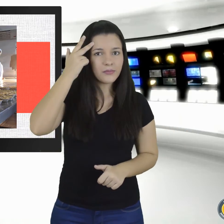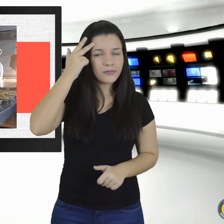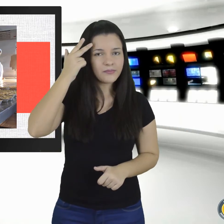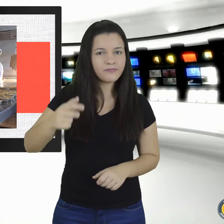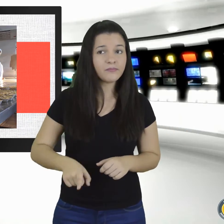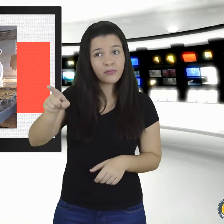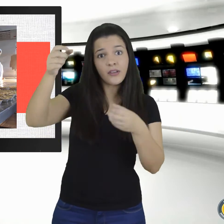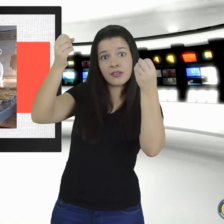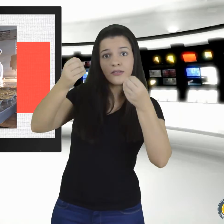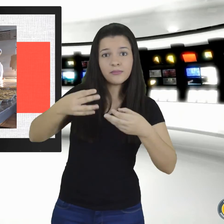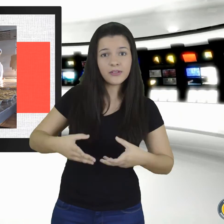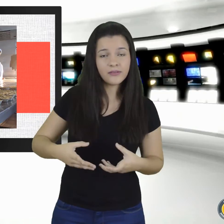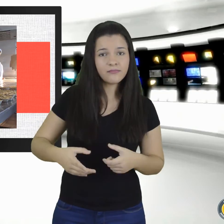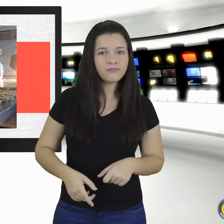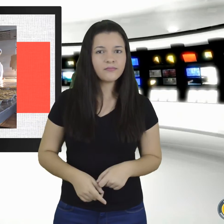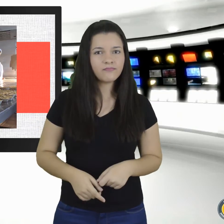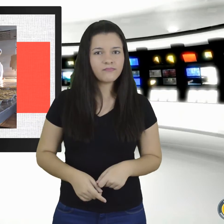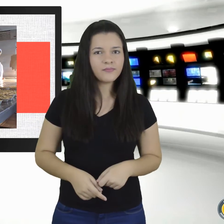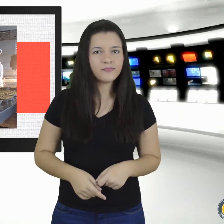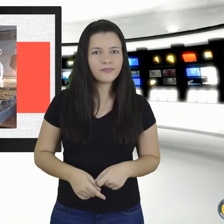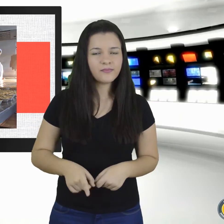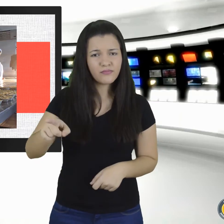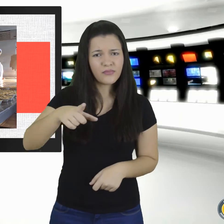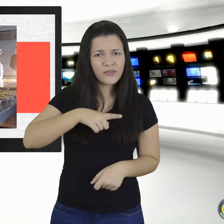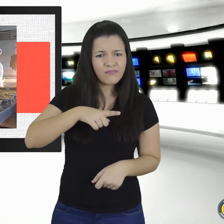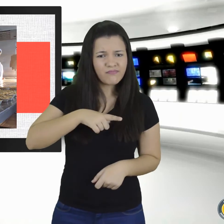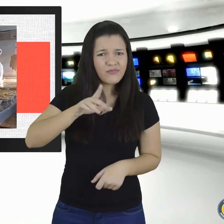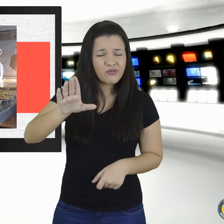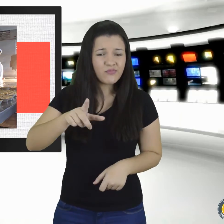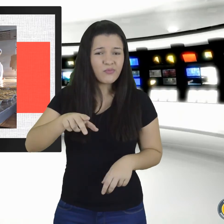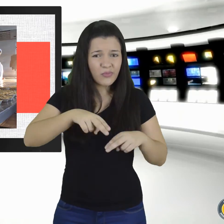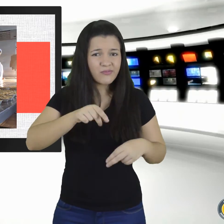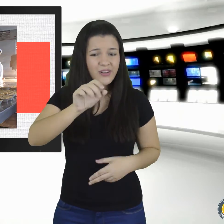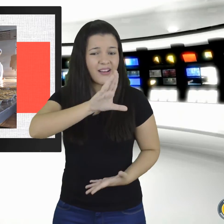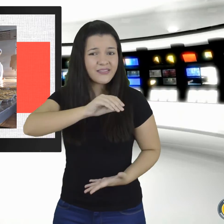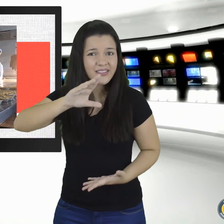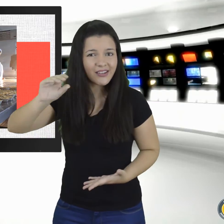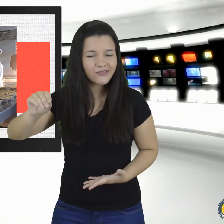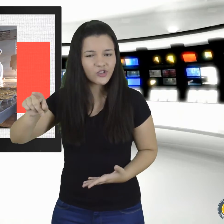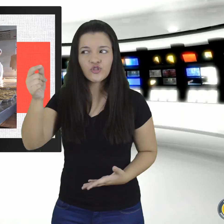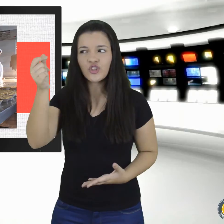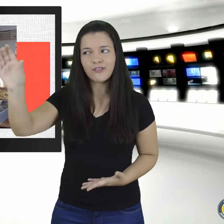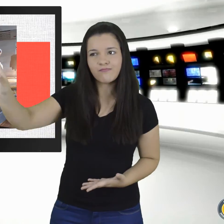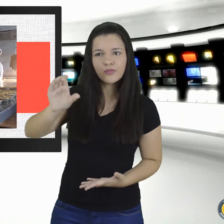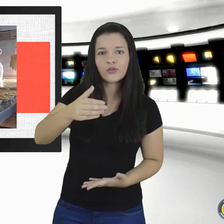Ela explica que justamente diante dos atrasos no repasse do governo e redução